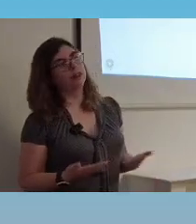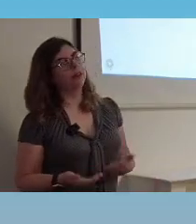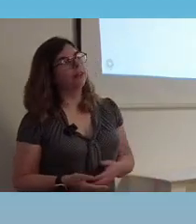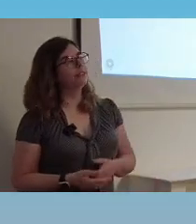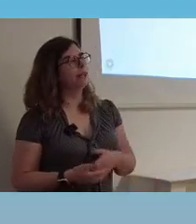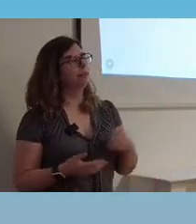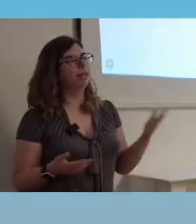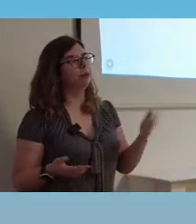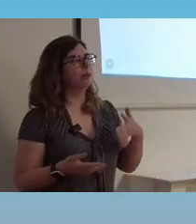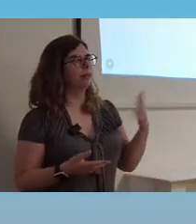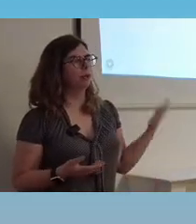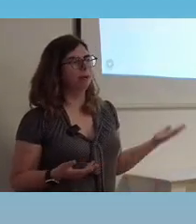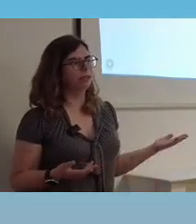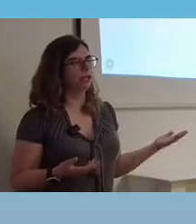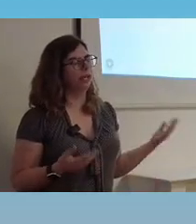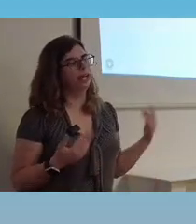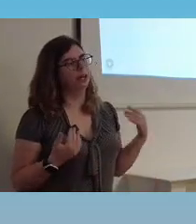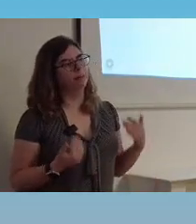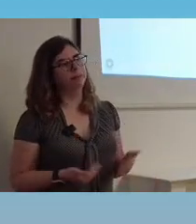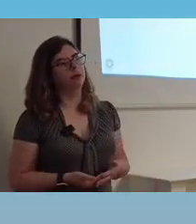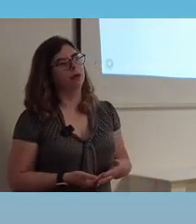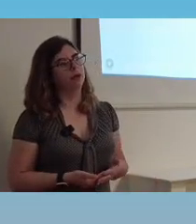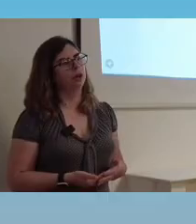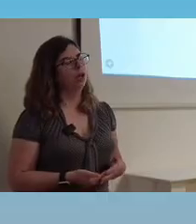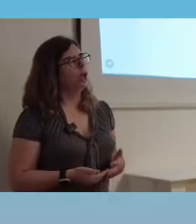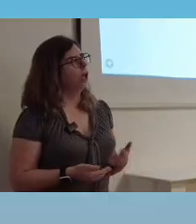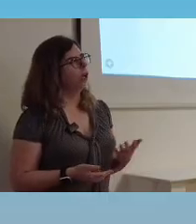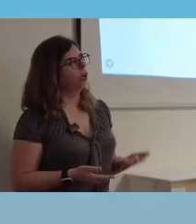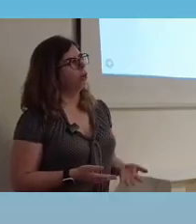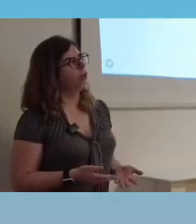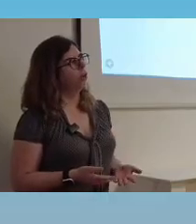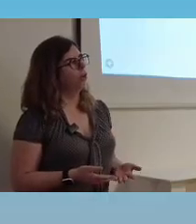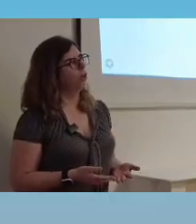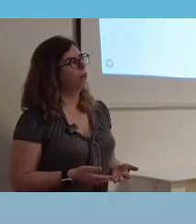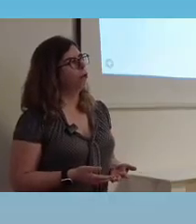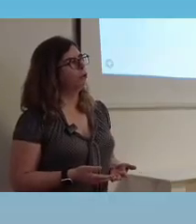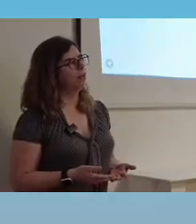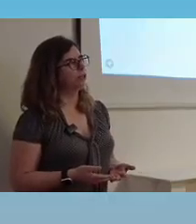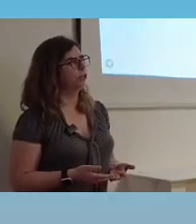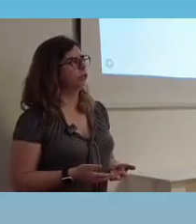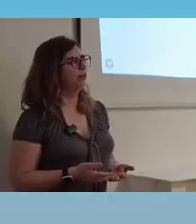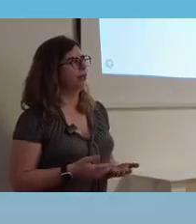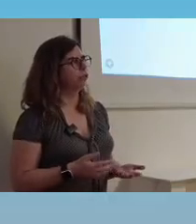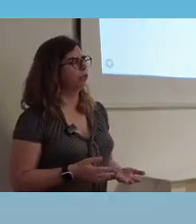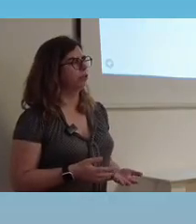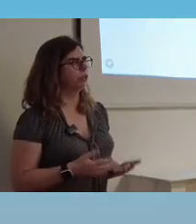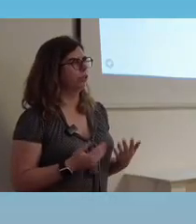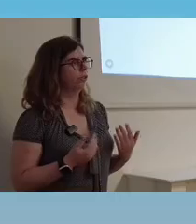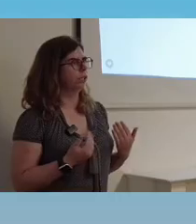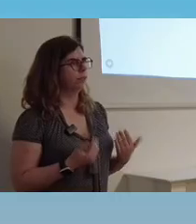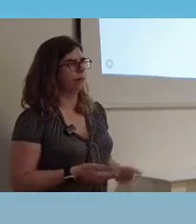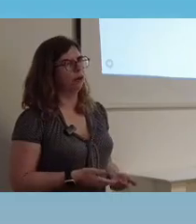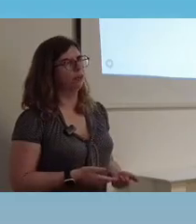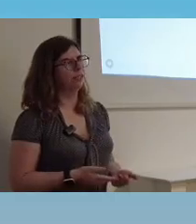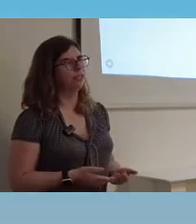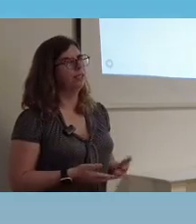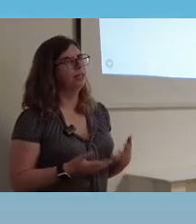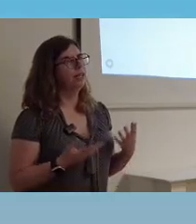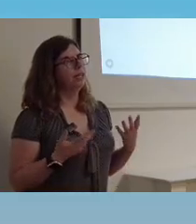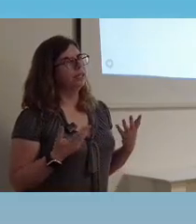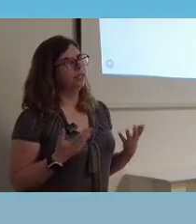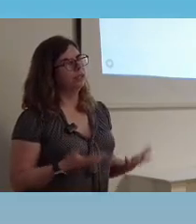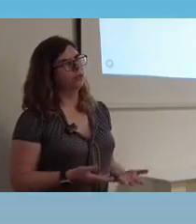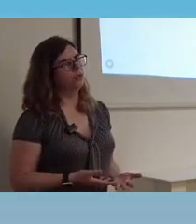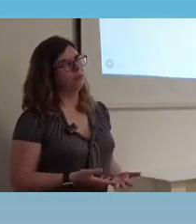Parce que sur Internet, il y a plein de pages et même de nombreuses personnes sont les maintenantes s'exprimant en langue des